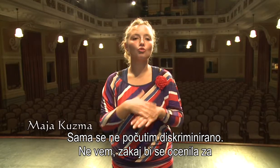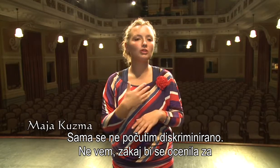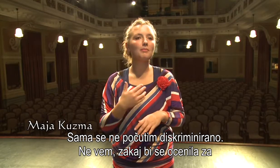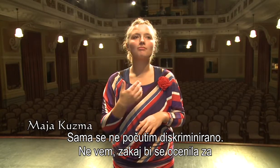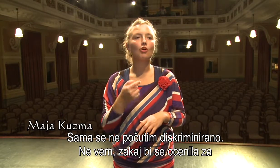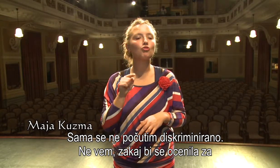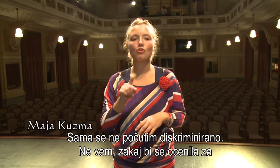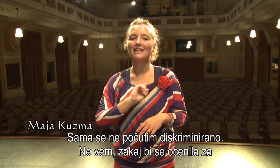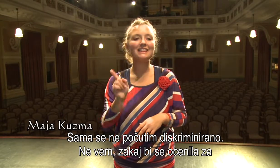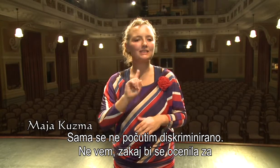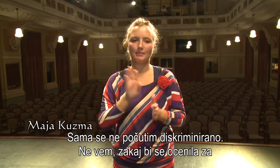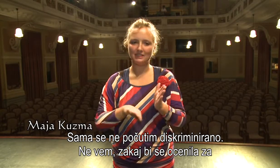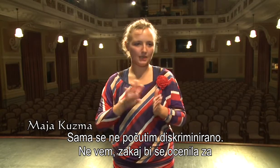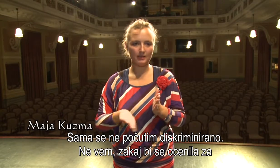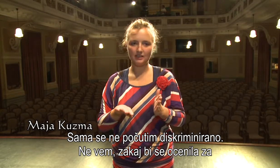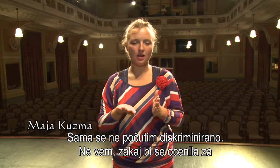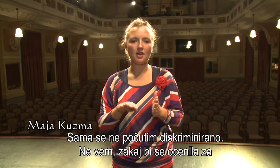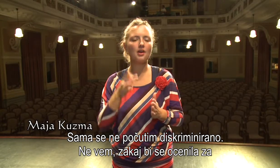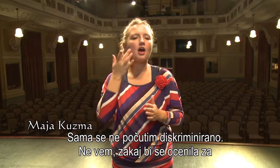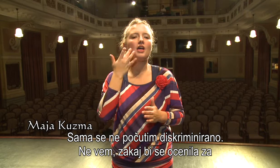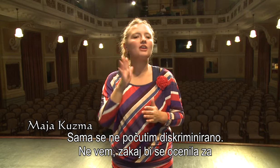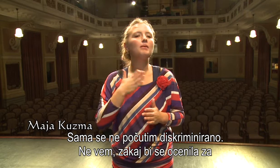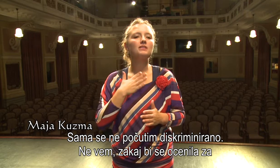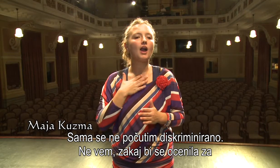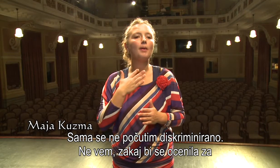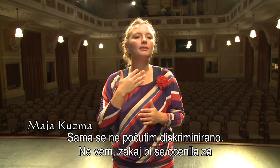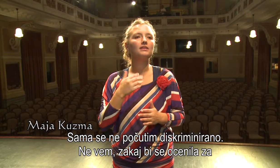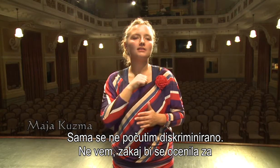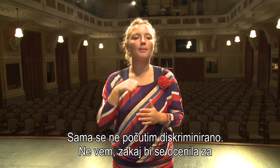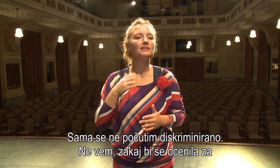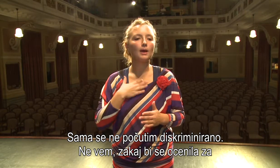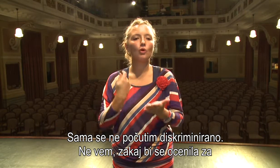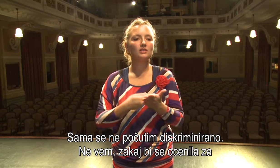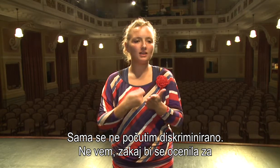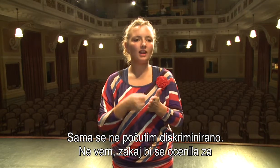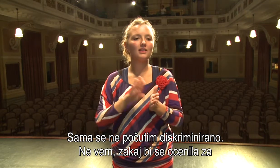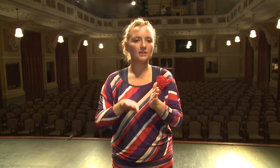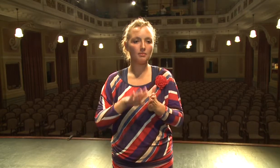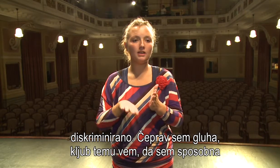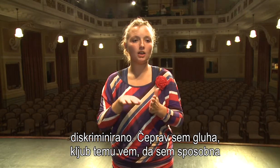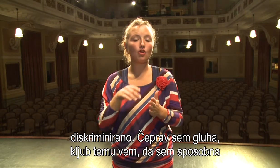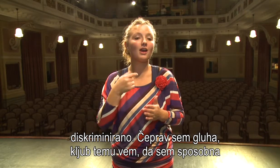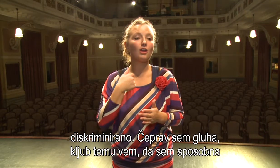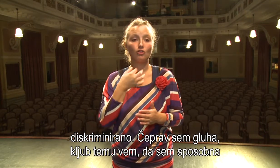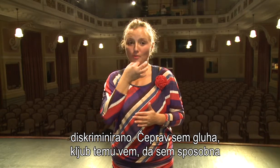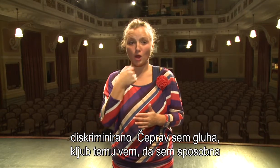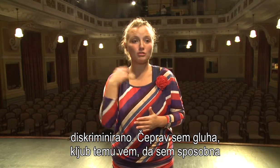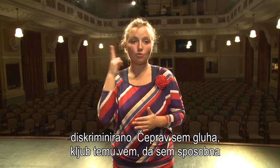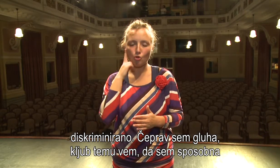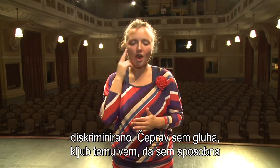Počutim to, da nisem diskriminirana. Ne vem, zakaj bi sama tebe ocenila diskriminirano, ker čeprav sem gluha,